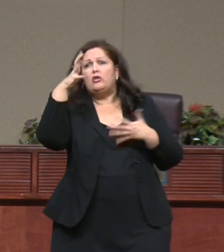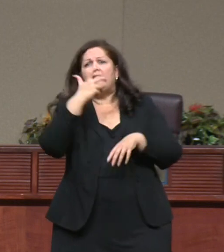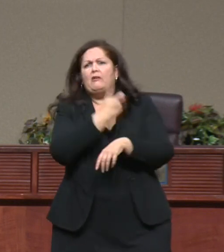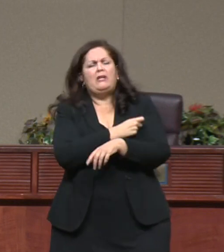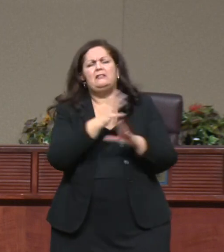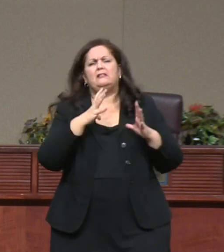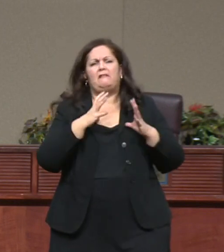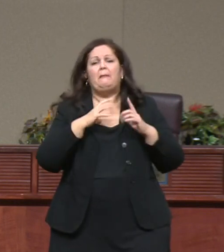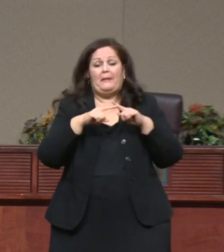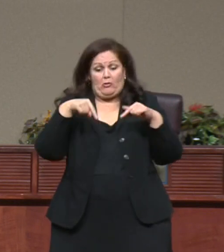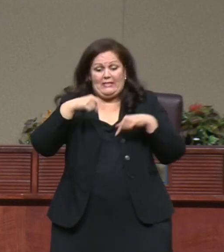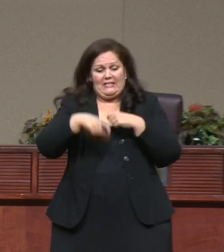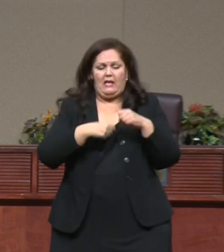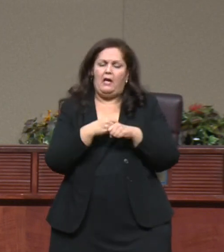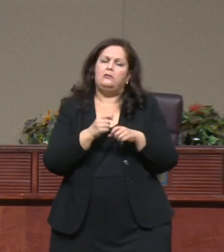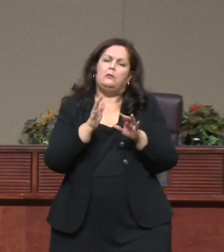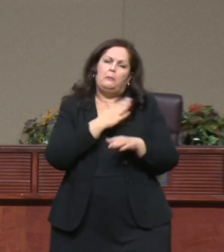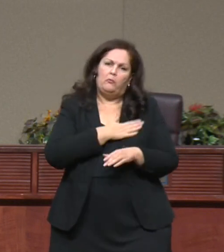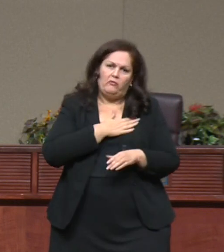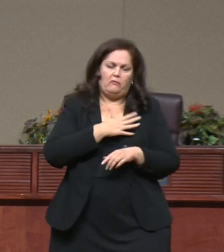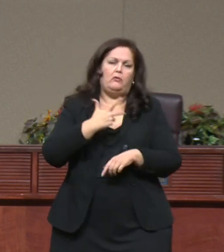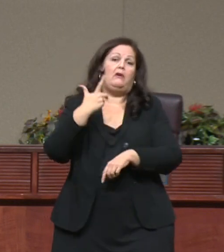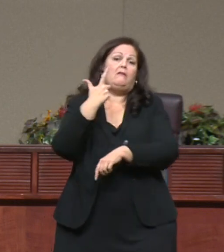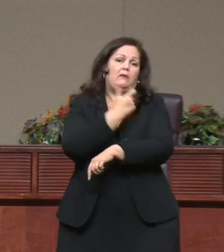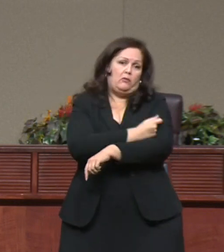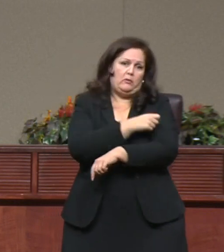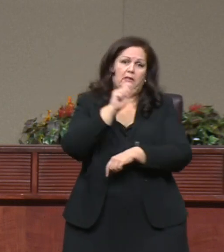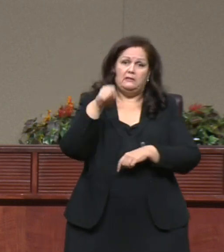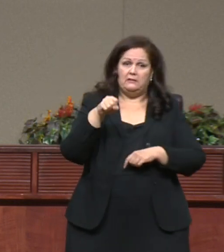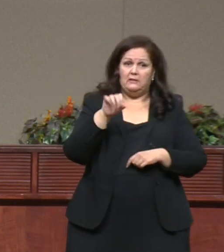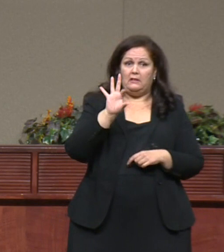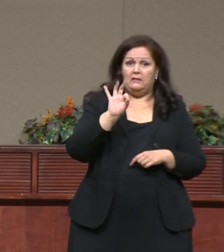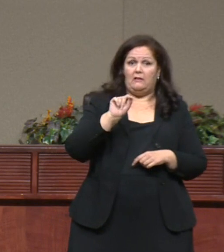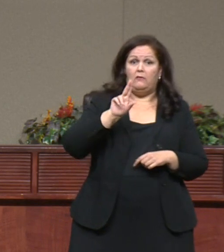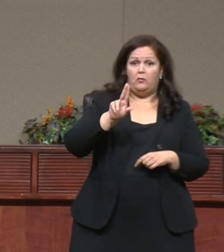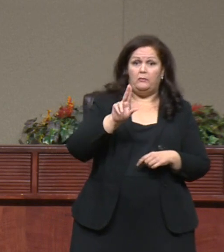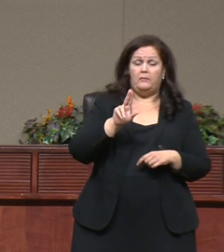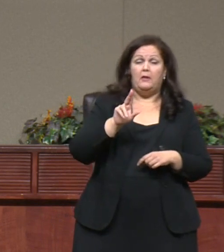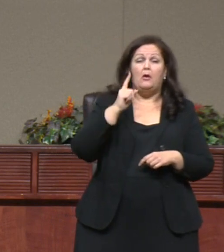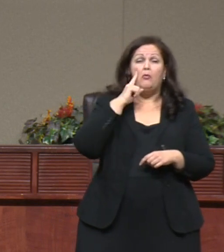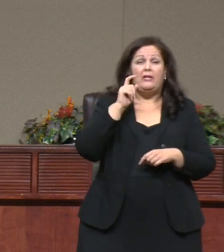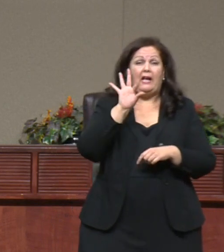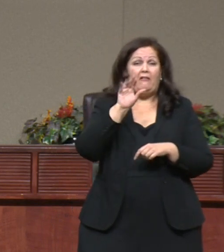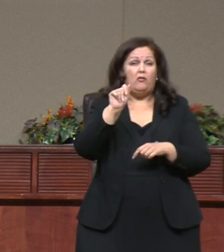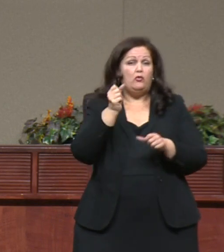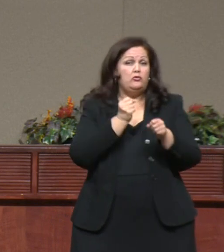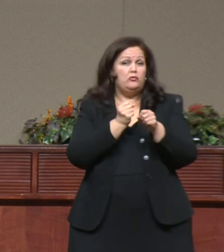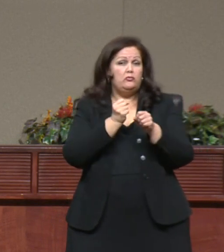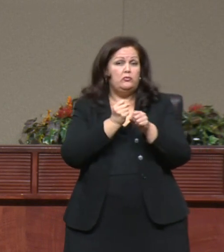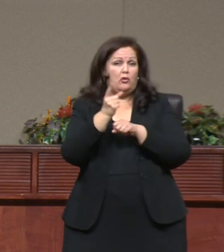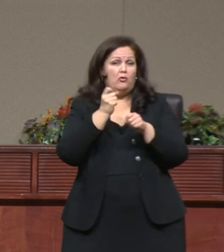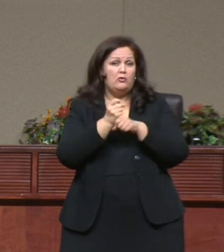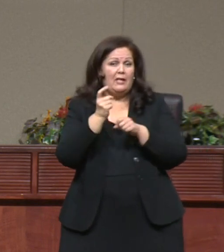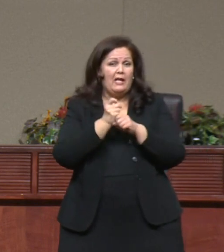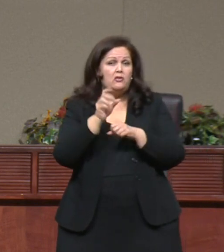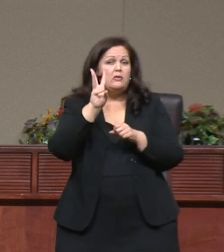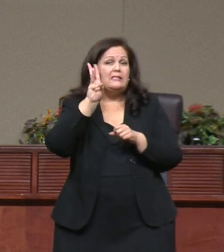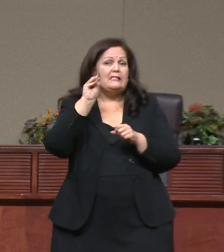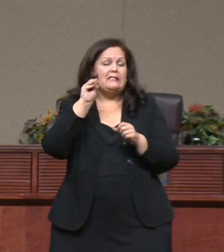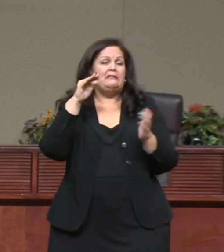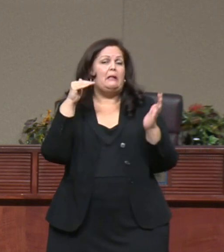año hay que vacunarse. Imagínate que el flu produce alrededor de 60,000 muertes al